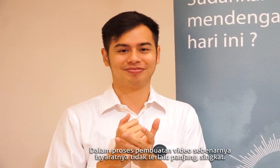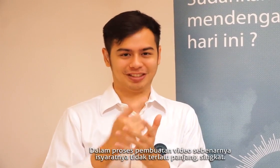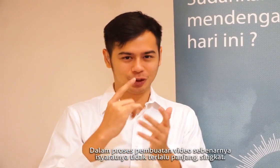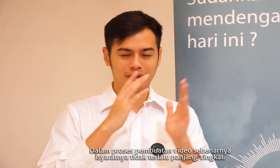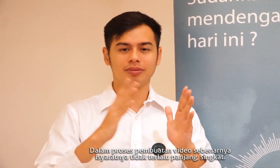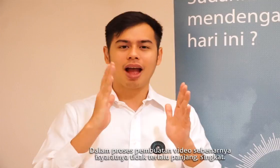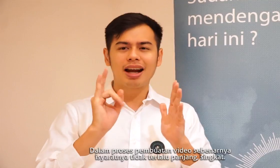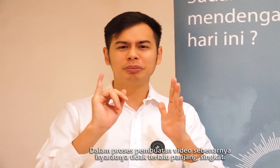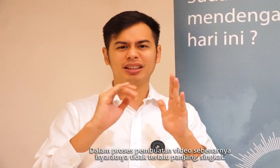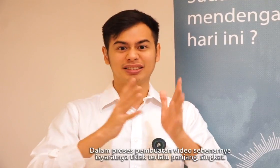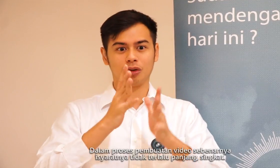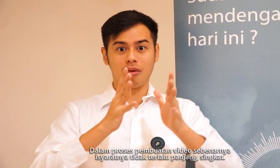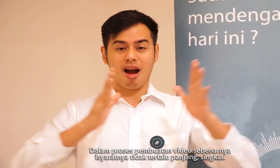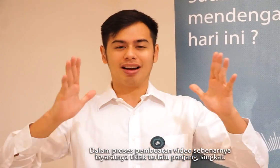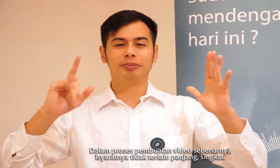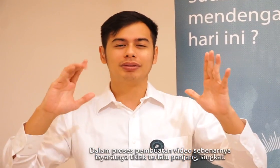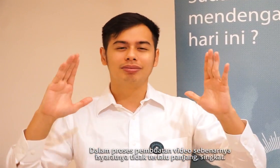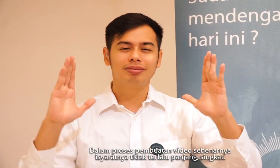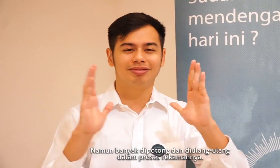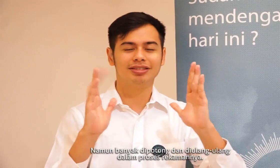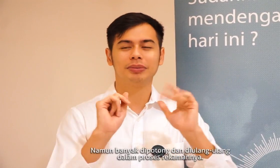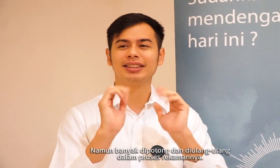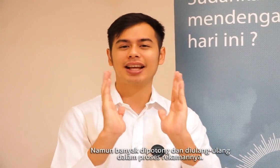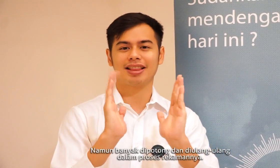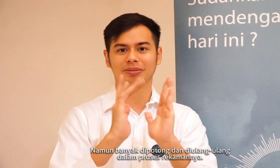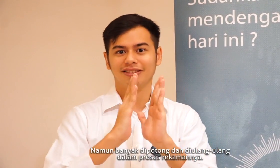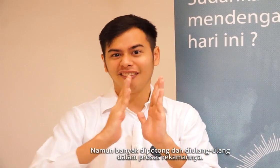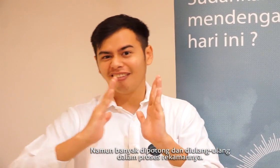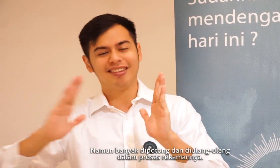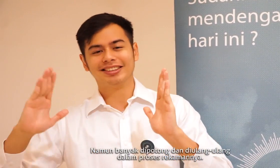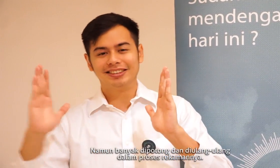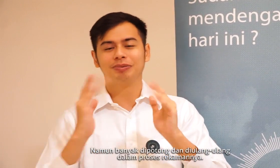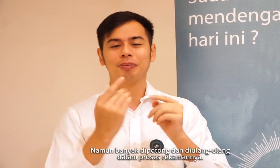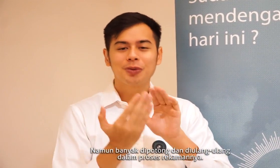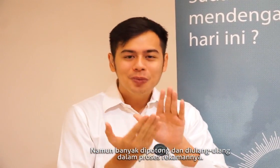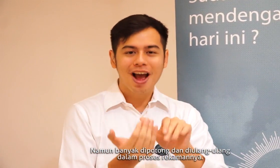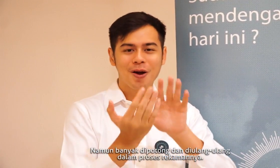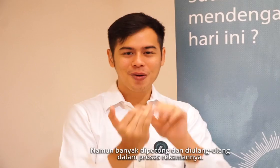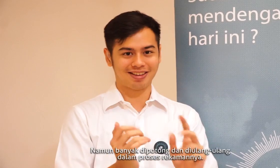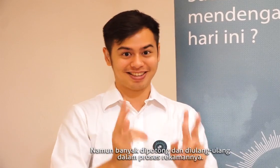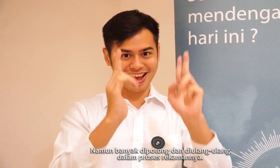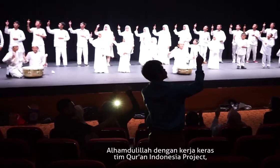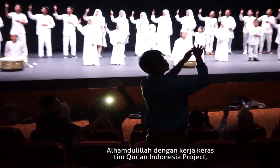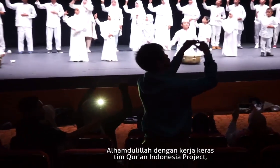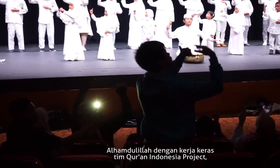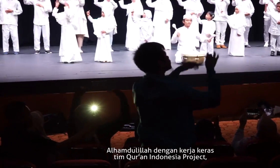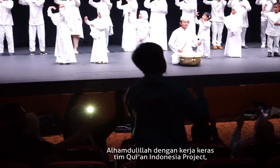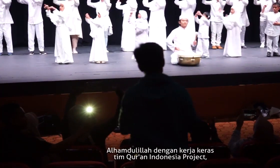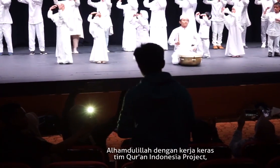sebenarnya isyaratnya tidak terlalu panjang, singkat, namun banyak dipotong dan diulang-ulang dalam proses rekamannya. Alhamdulillah,